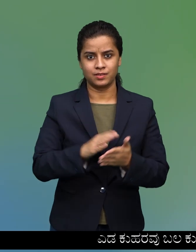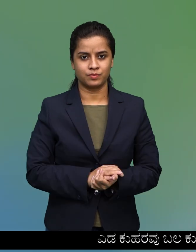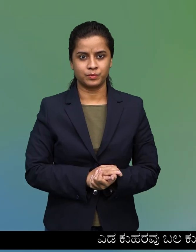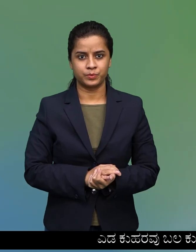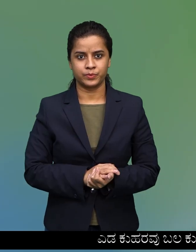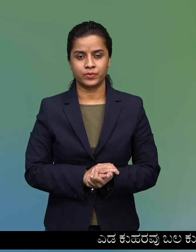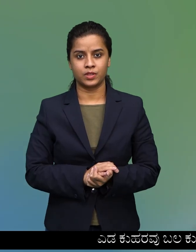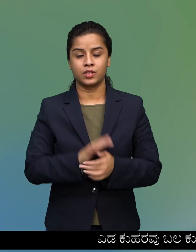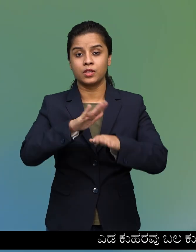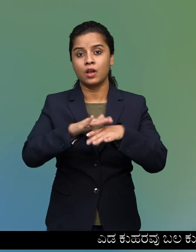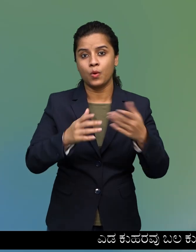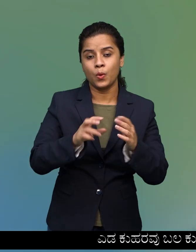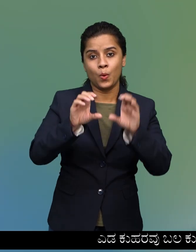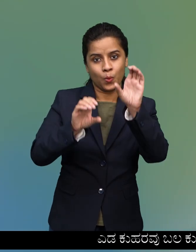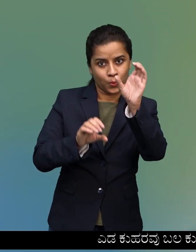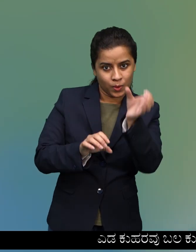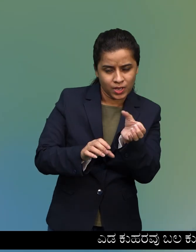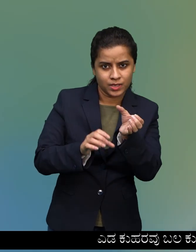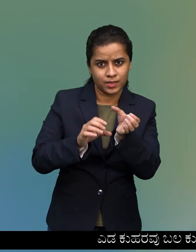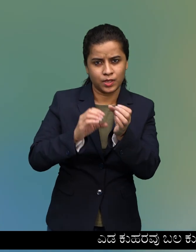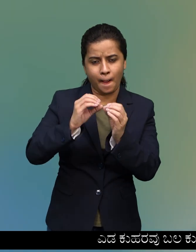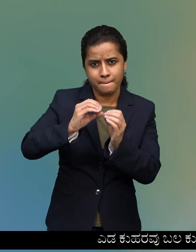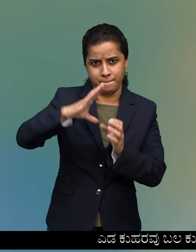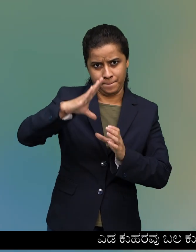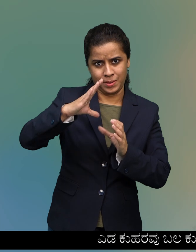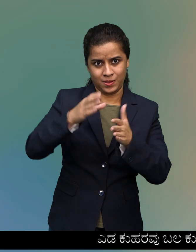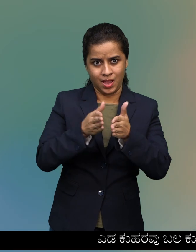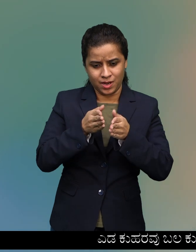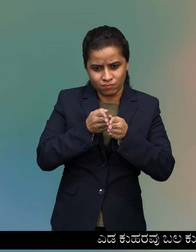ಎರಡು ಕುಹರವು ಬಲ ಕುಹರಕ್ಕಿಂತ ಉದ್ದವಾಗಿದೆ ಮತ್ತು ಕಿರಿದಾಗಿದೆ.